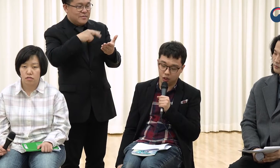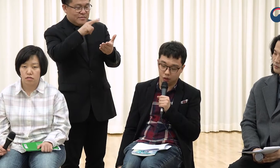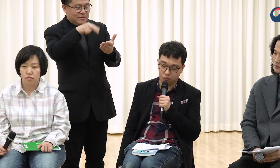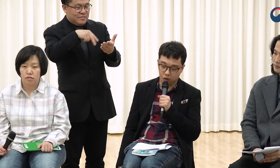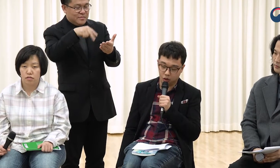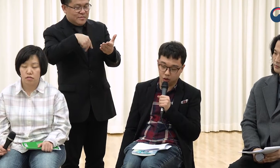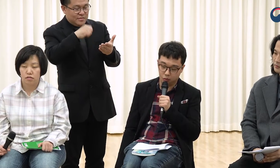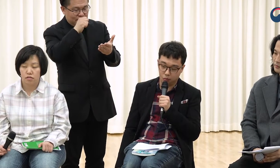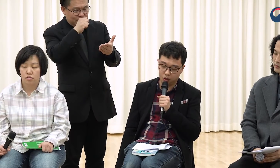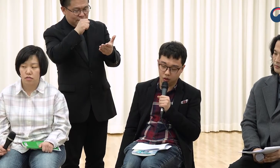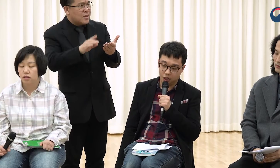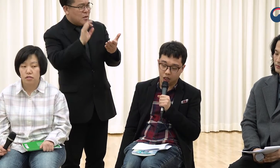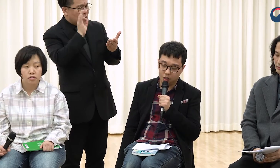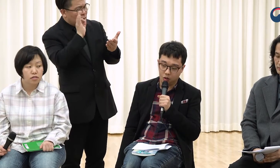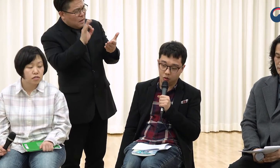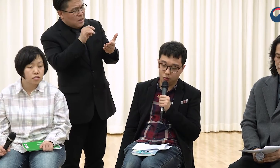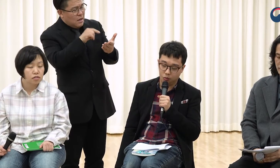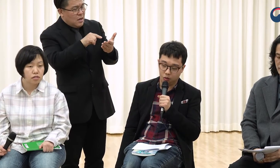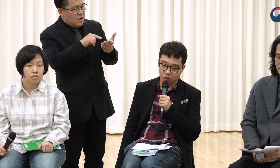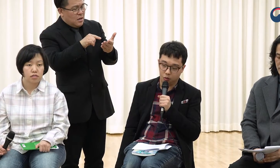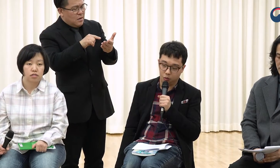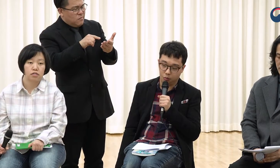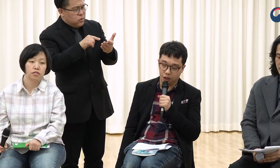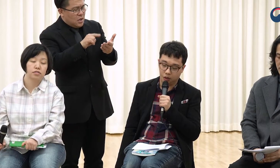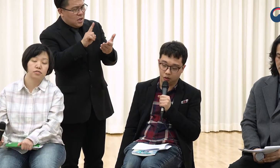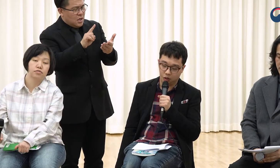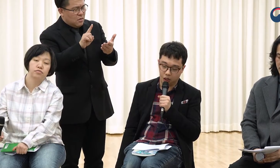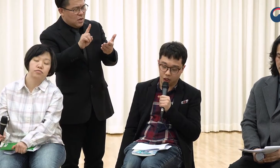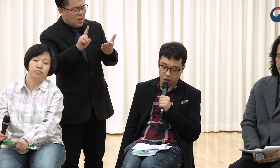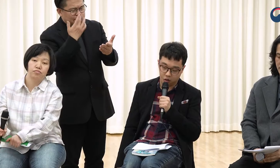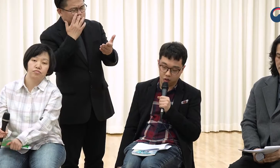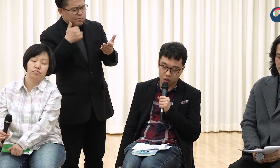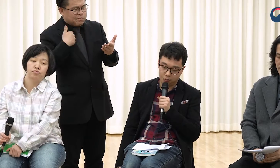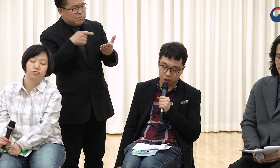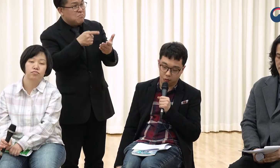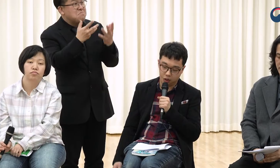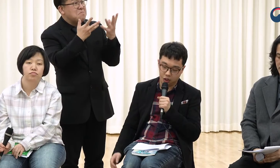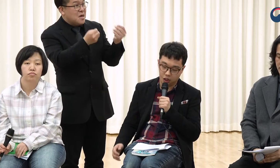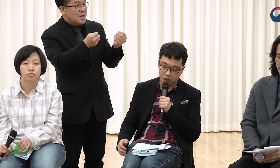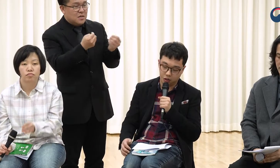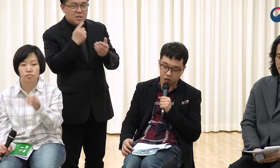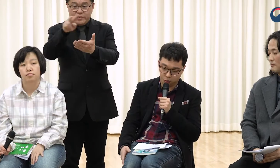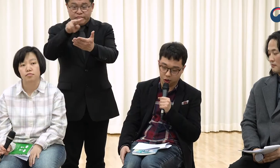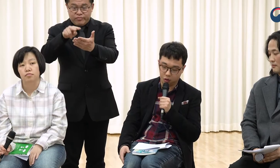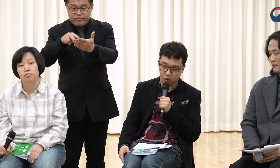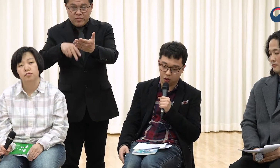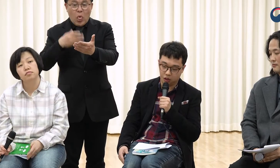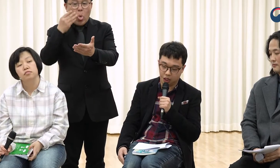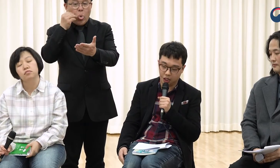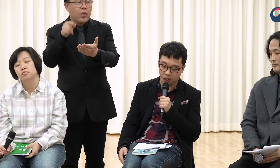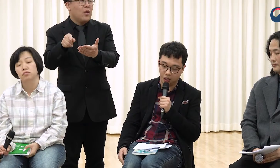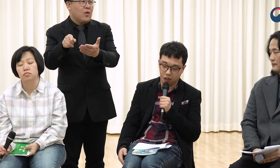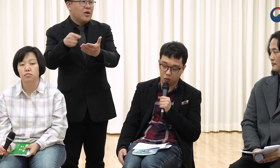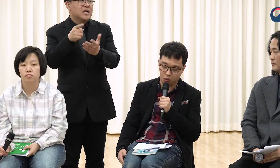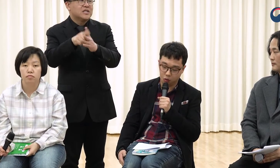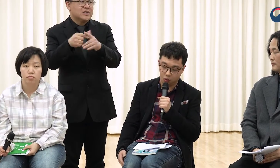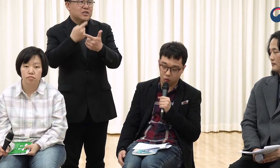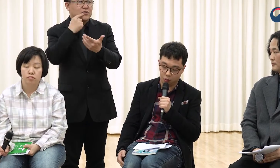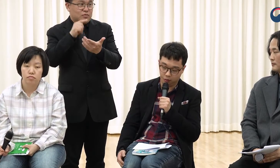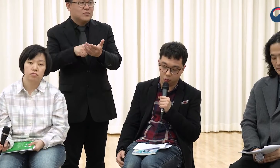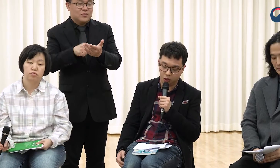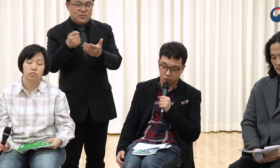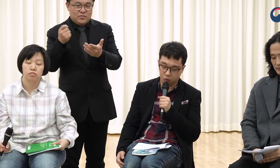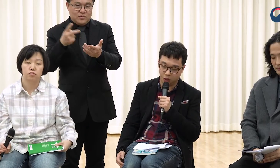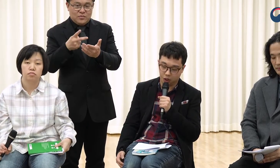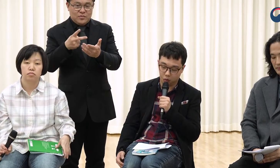그 문학 작품들을 읽다 보면 이해하기 어려운 부분들도 많이 있었는데 그런 거에 비하면 이 책은 비교적 잘 이해되고